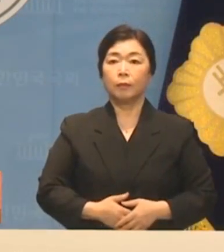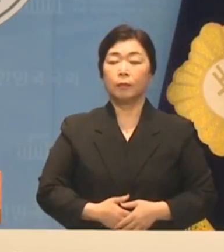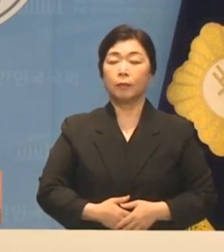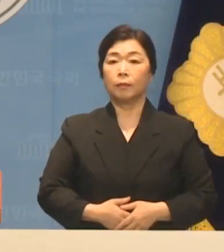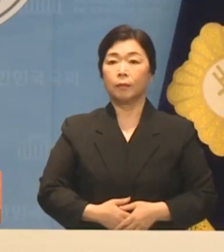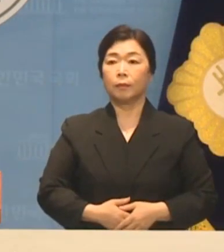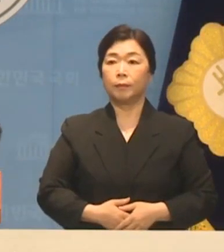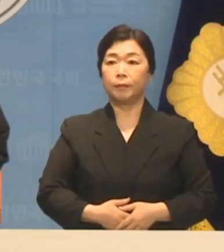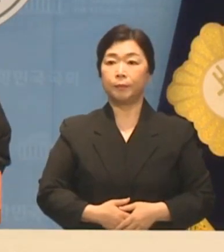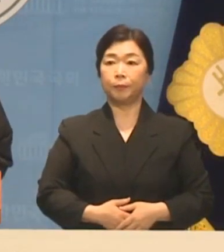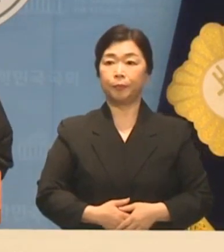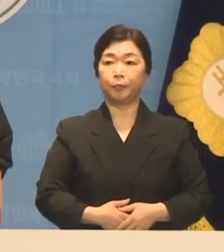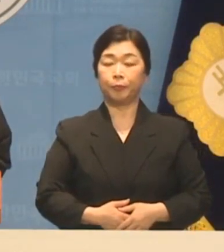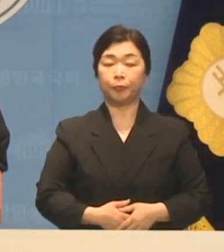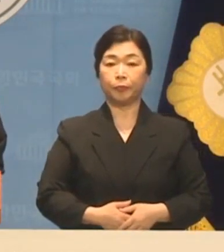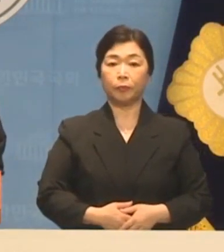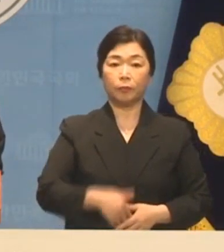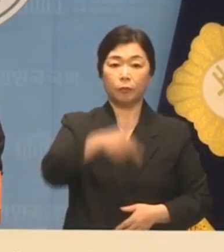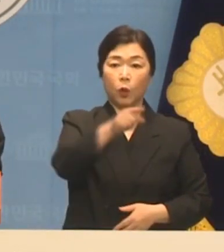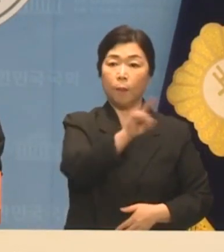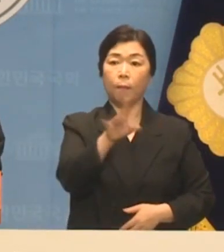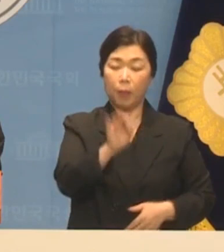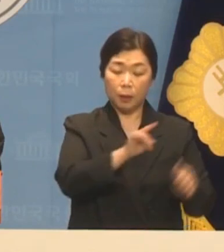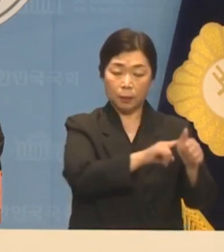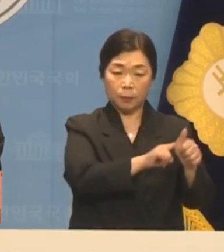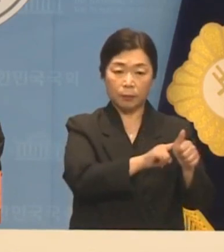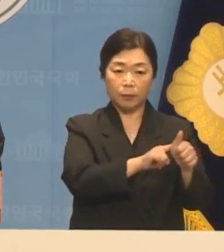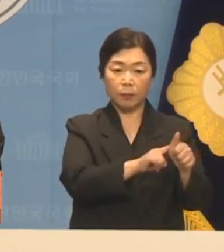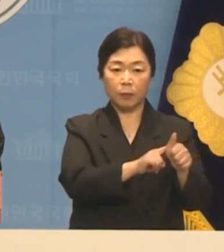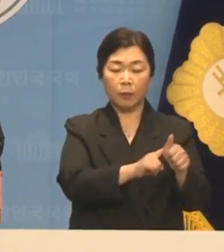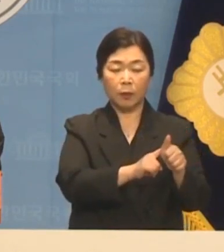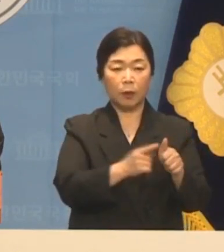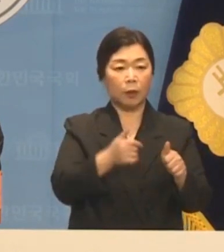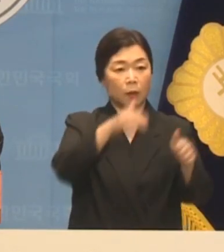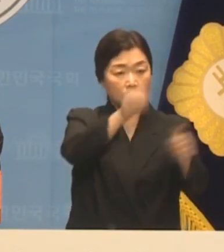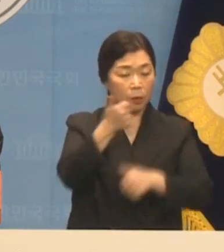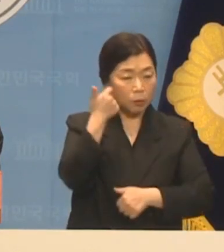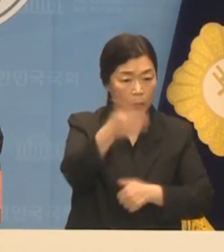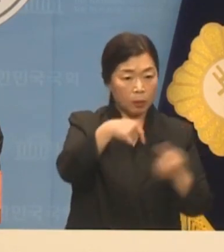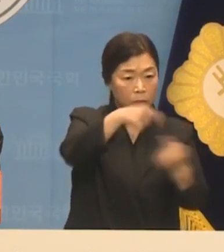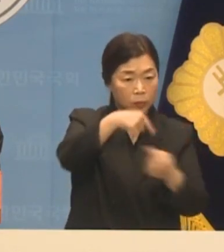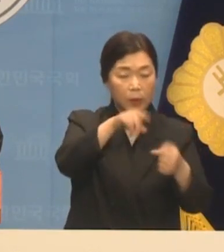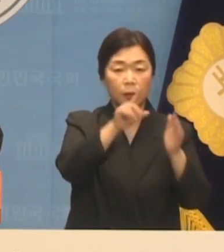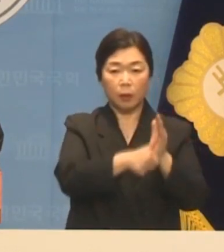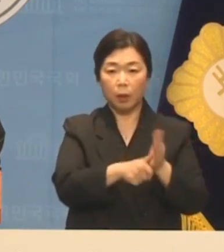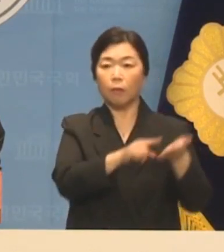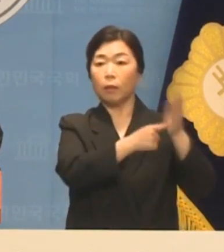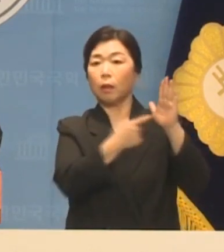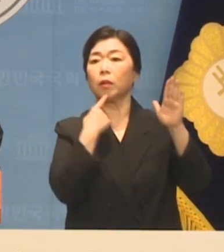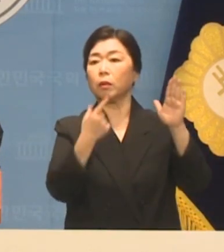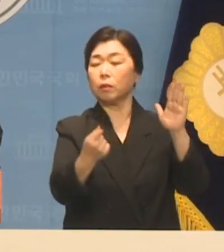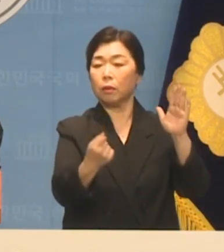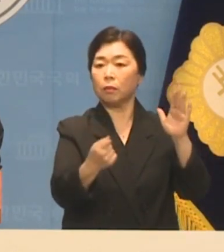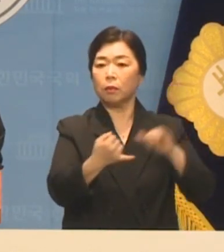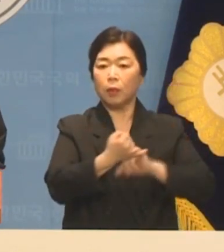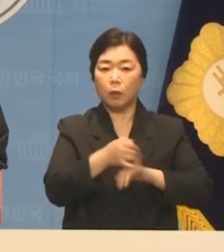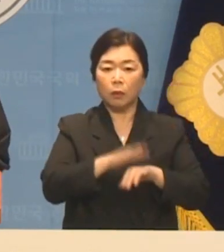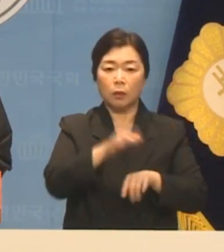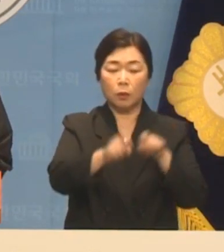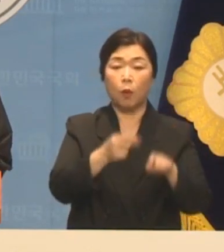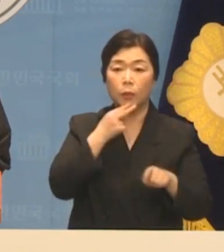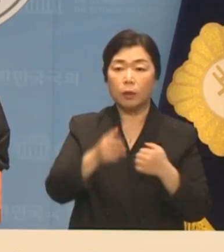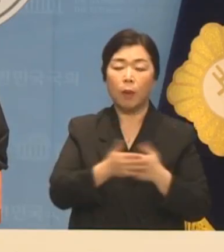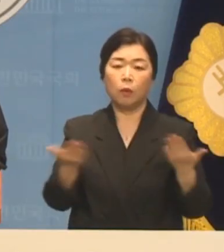네, 쿠팡이 청문회와 상생협약에서 밝혔던 것들을 이행하지 않고 노동조합을 탄압하는 것에 대해서